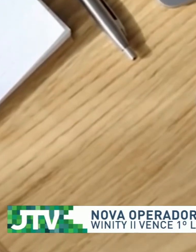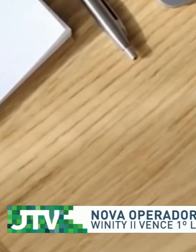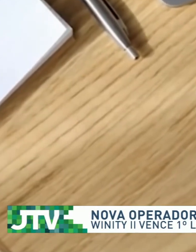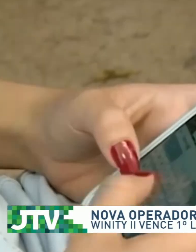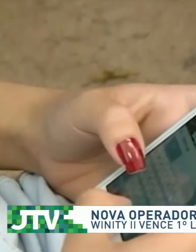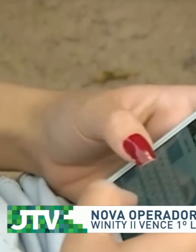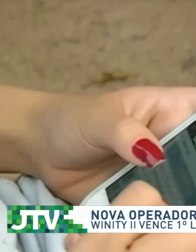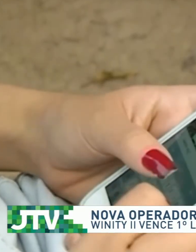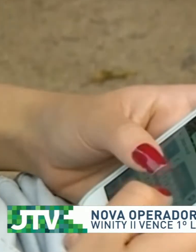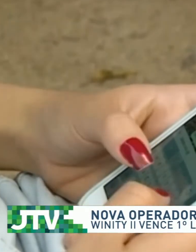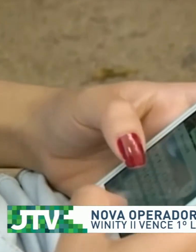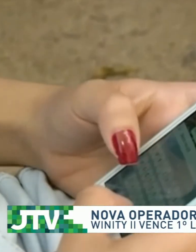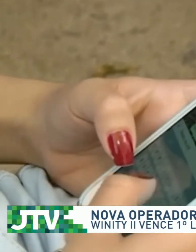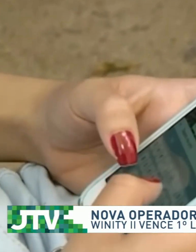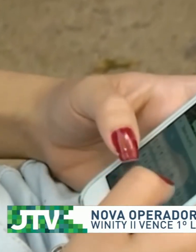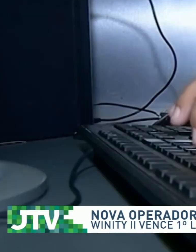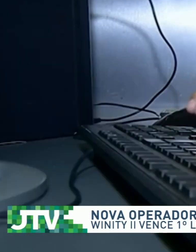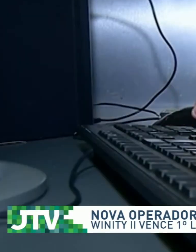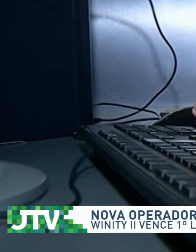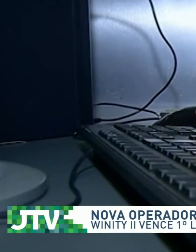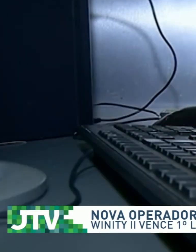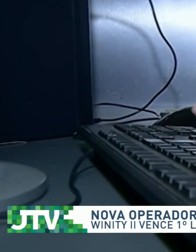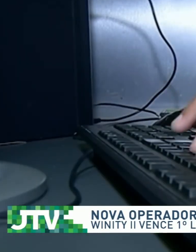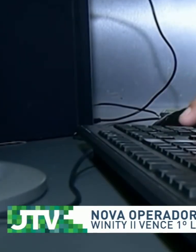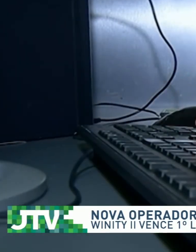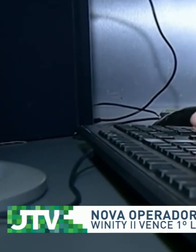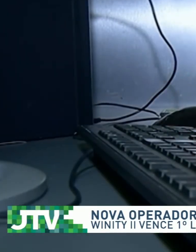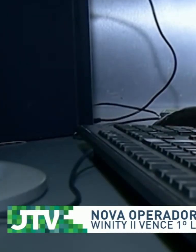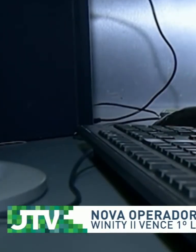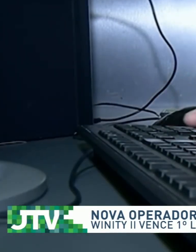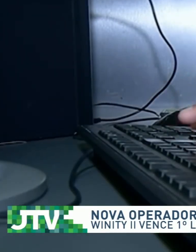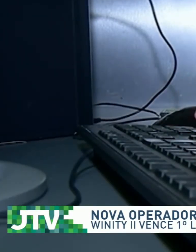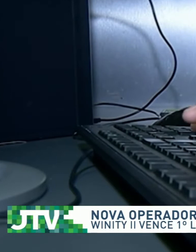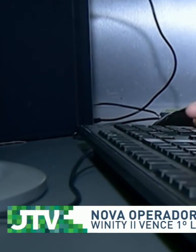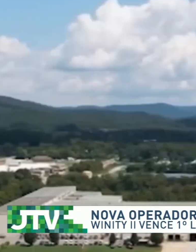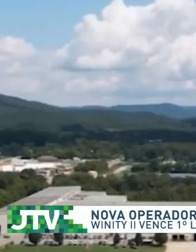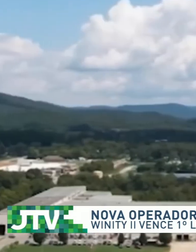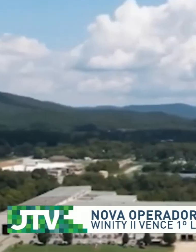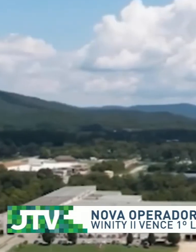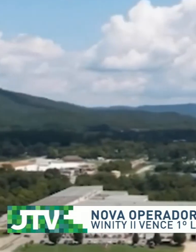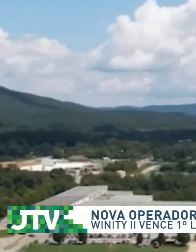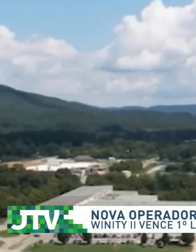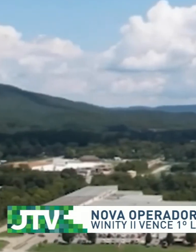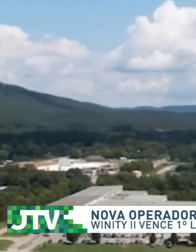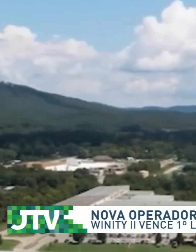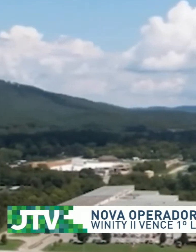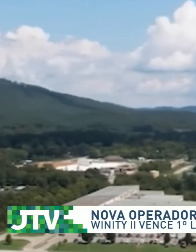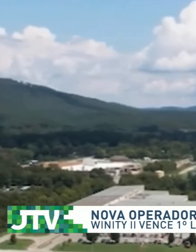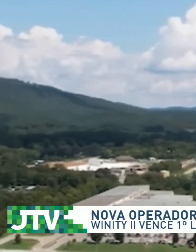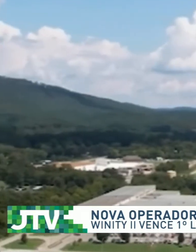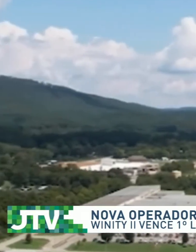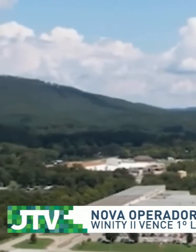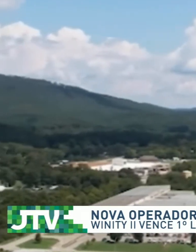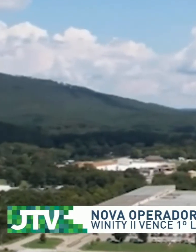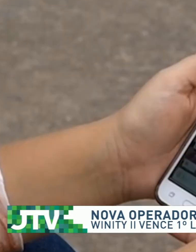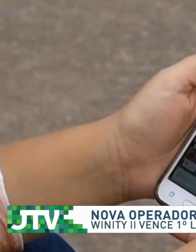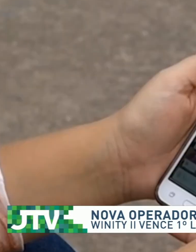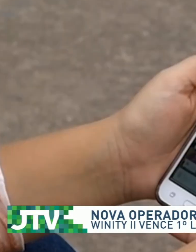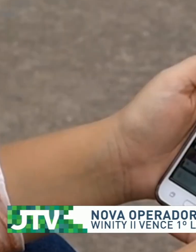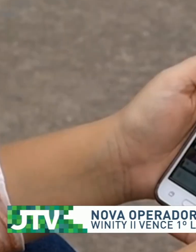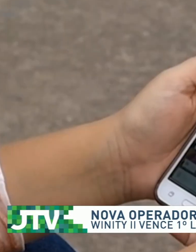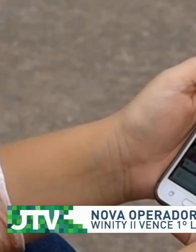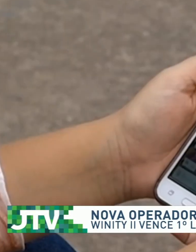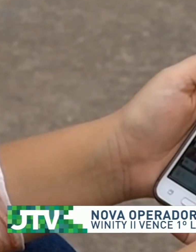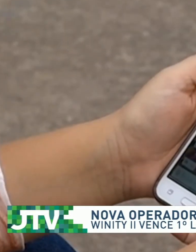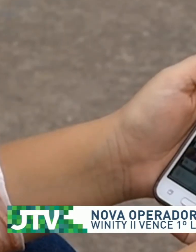na faixa de 13,5 giga-hertz que a faixa de frequência mais usada no mundo para o 5g com